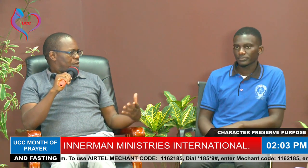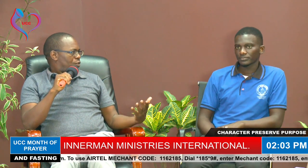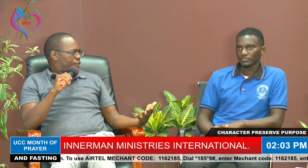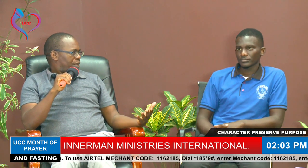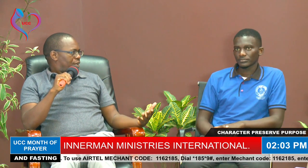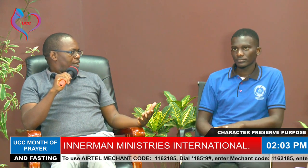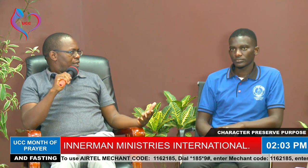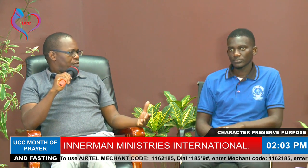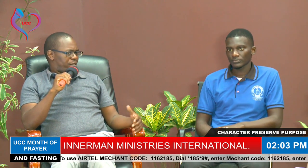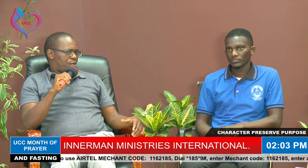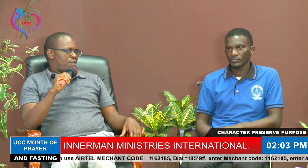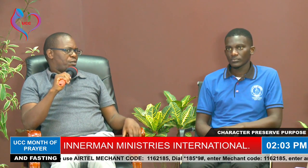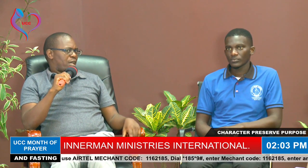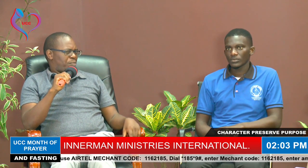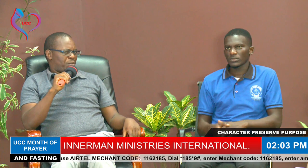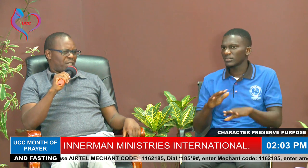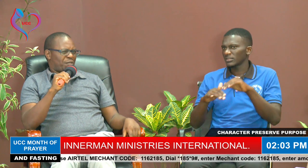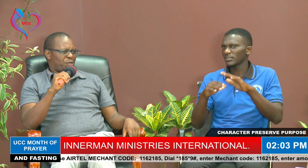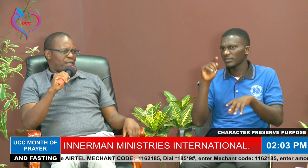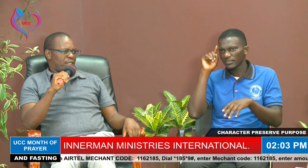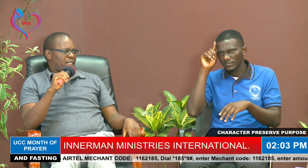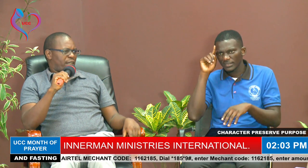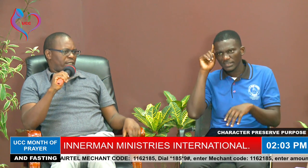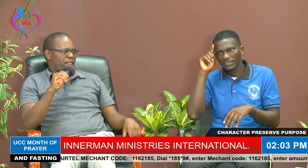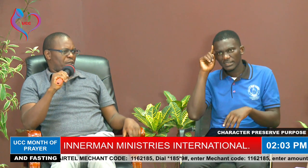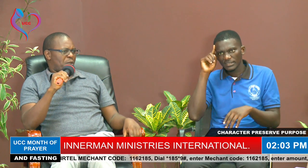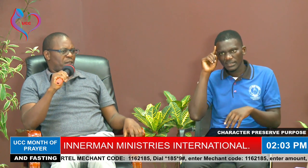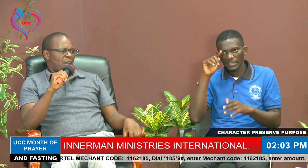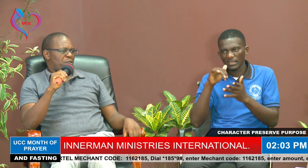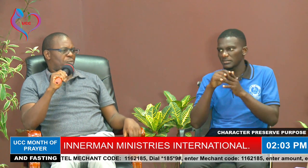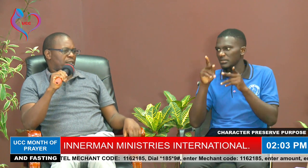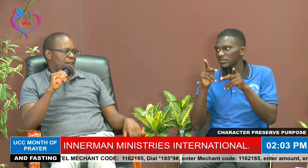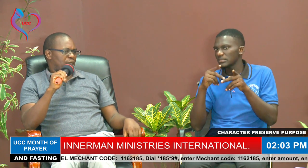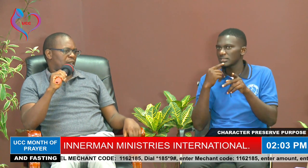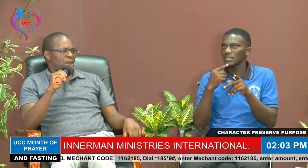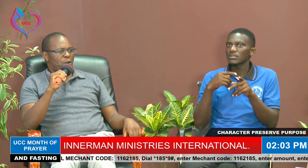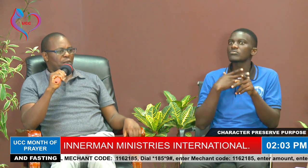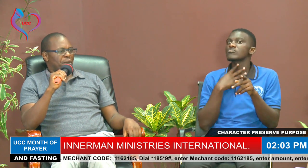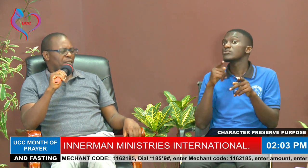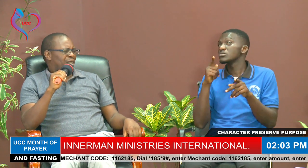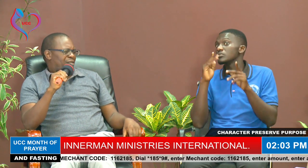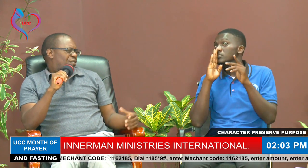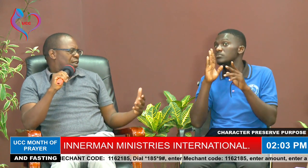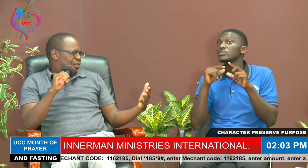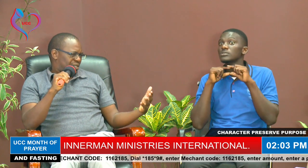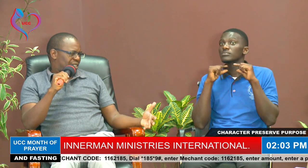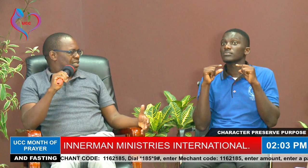Nyumirwa kufe. Don't think we have not had people that have told us in a church in njagalojo pastor inge njakuanga bibiti. We have had those things.